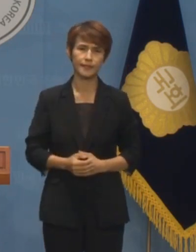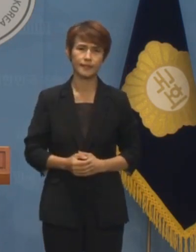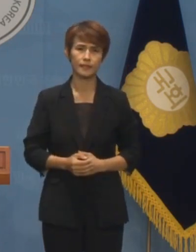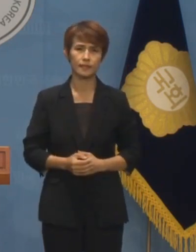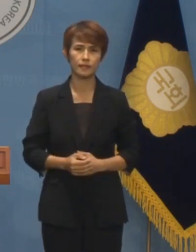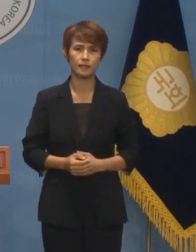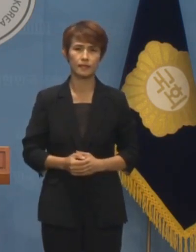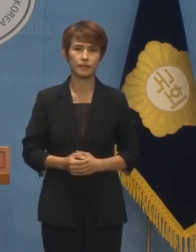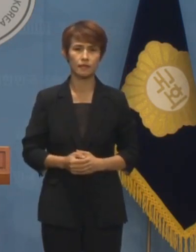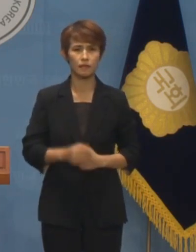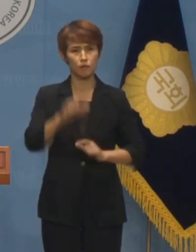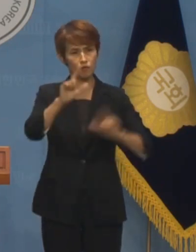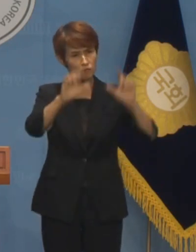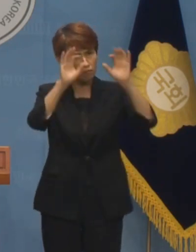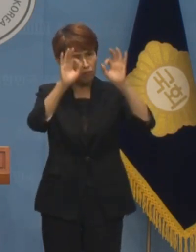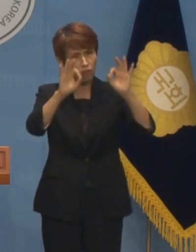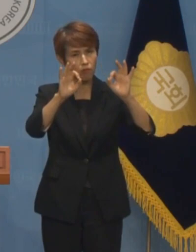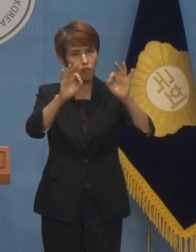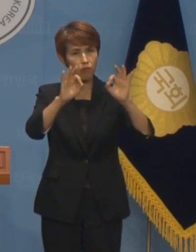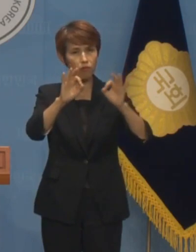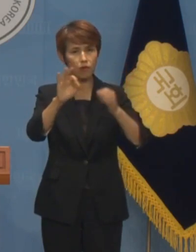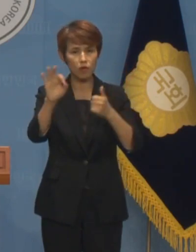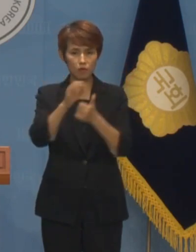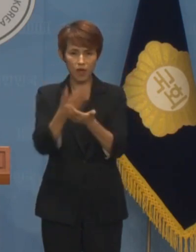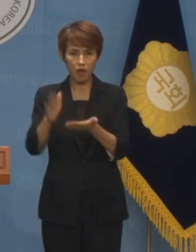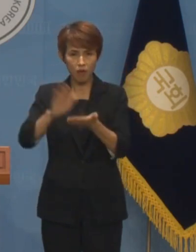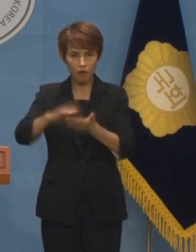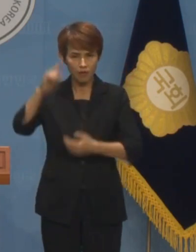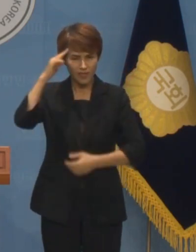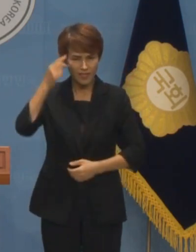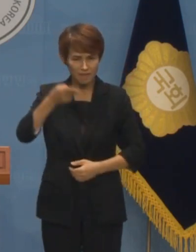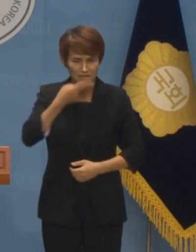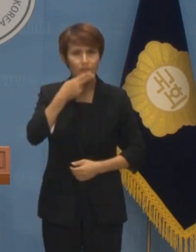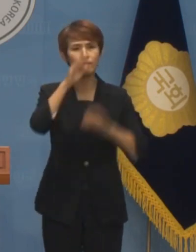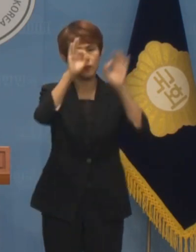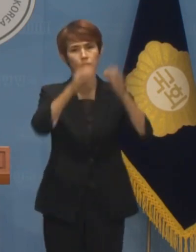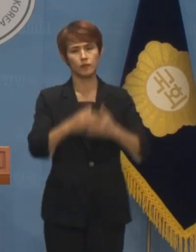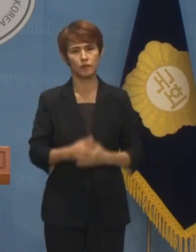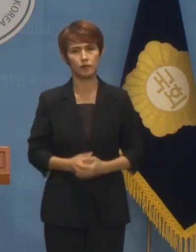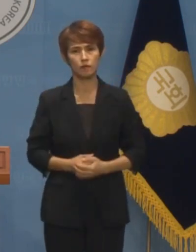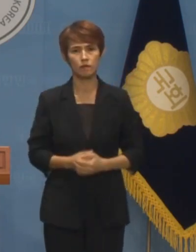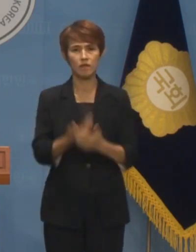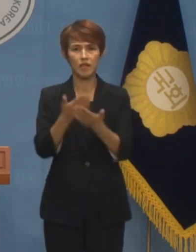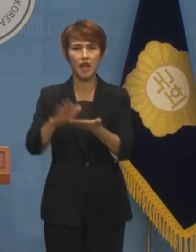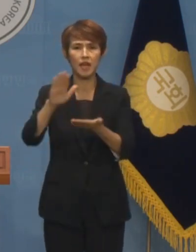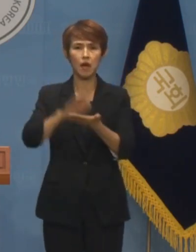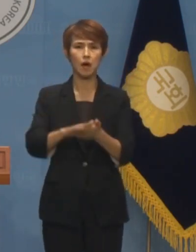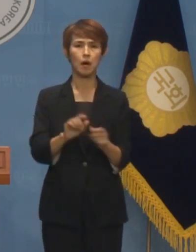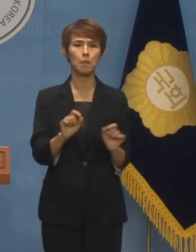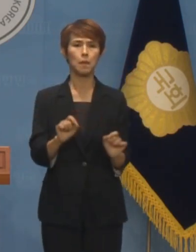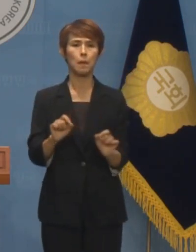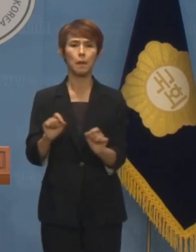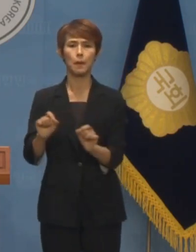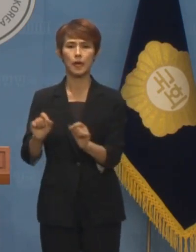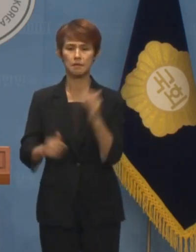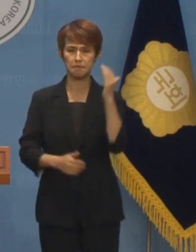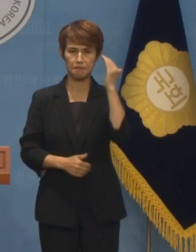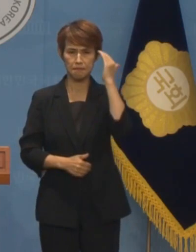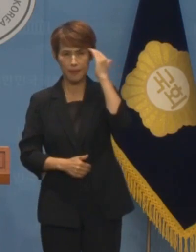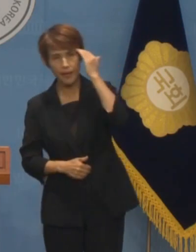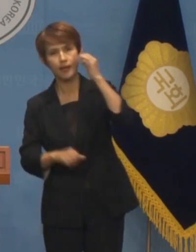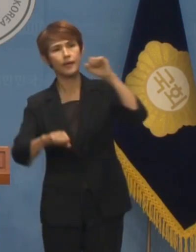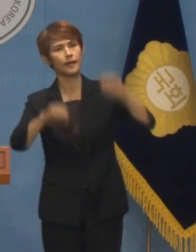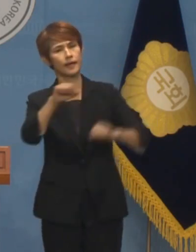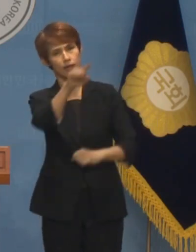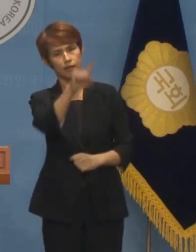안타깝게도 지금까지 보인 태도로는 의지가 전혀 없어 보입니다. 오히려 개혁을 늦추고 방해하려 하는